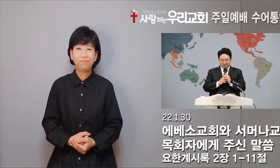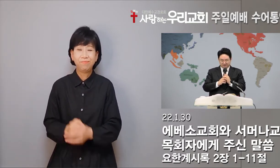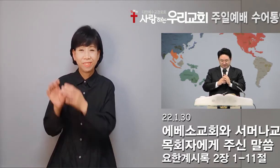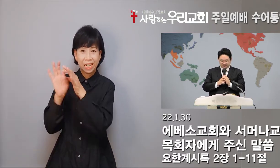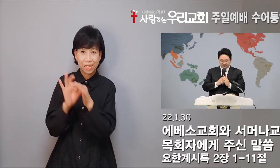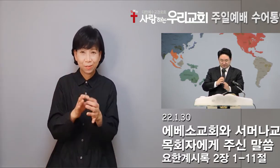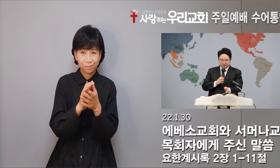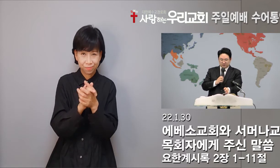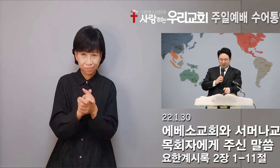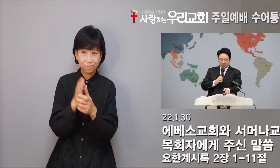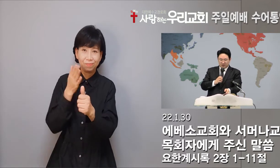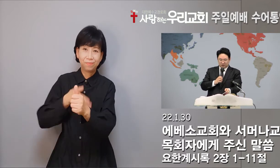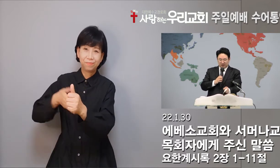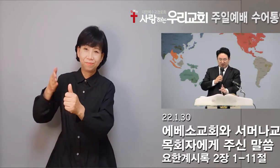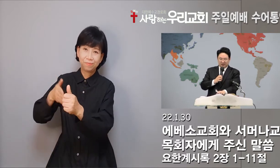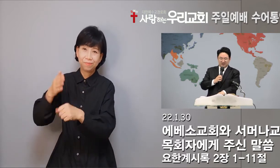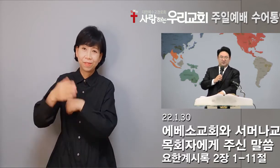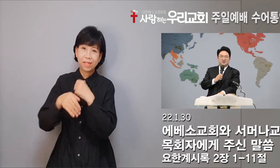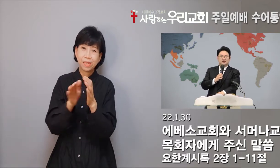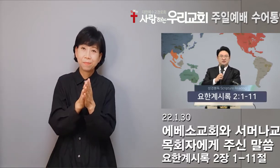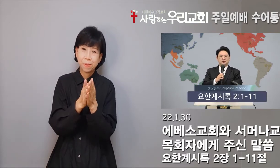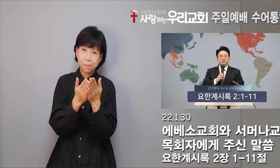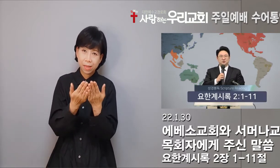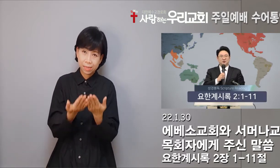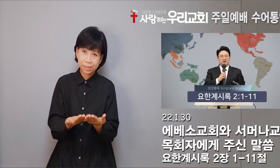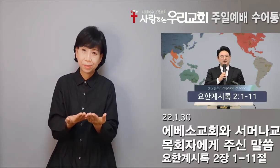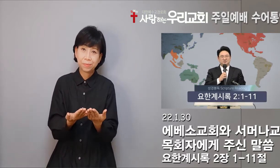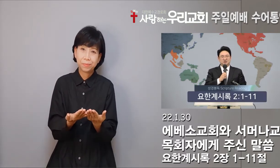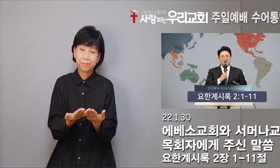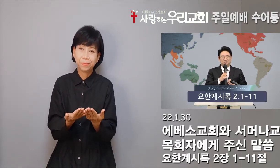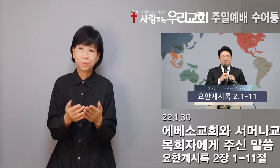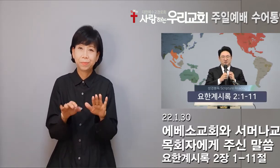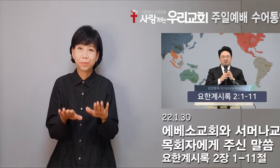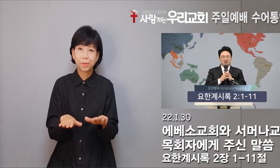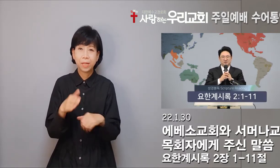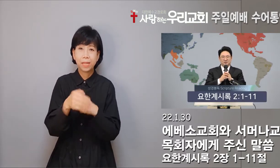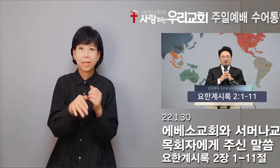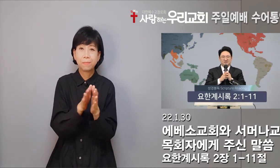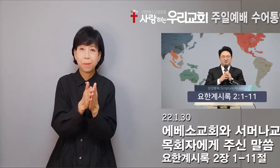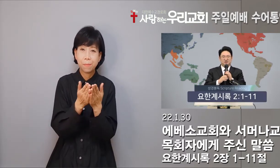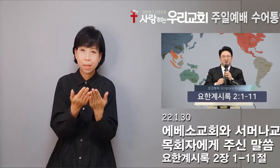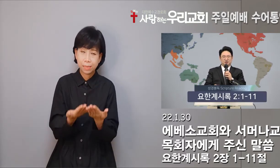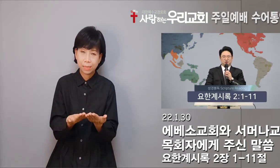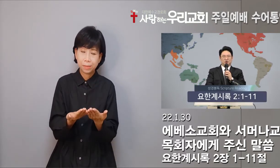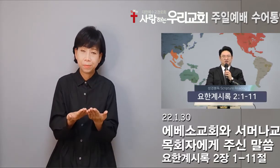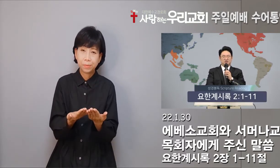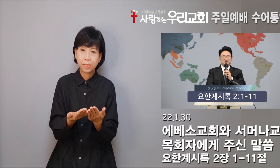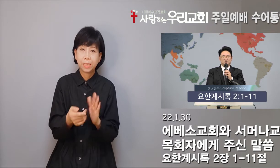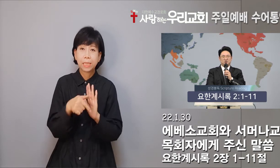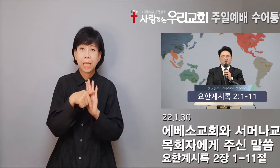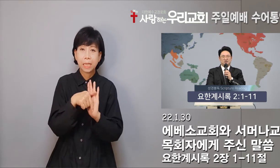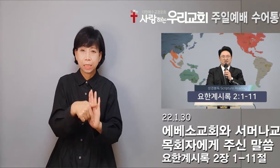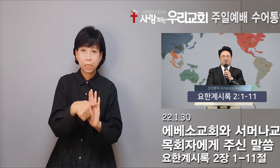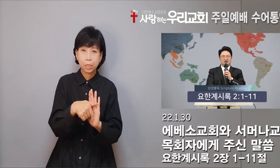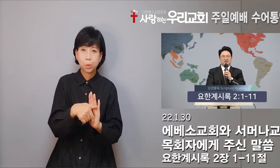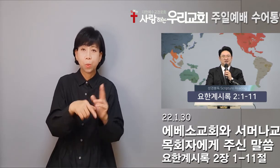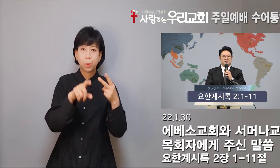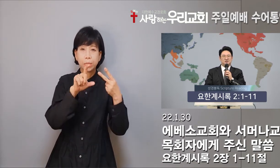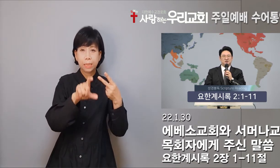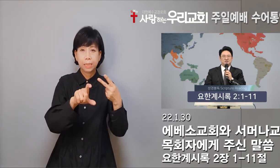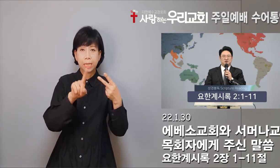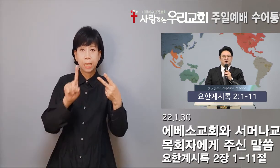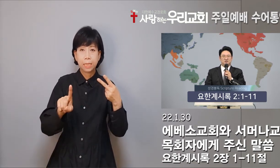부탁드리겠습니다. 우리 하나님 말씀 보도록 하겠습니다. 오늘 보실 하나님의 말씀은 요한계시록